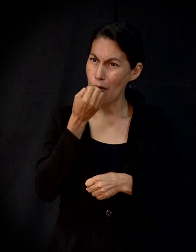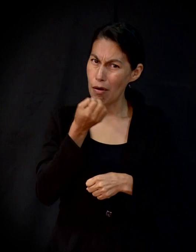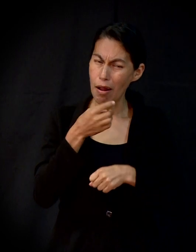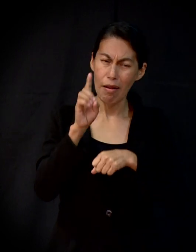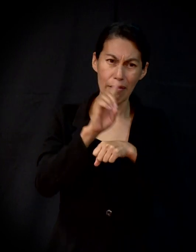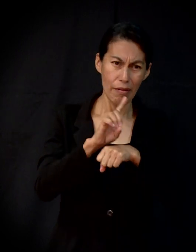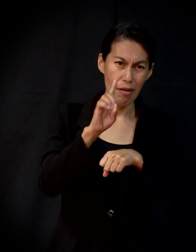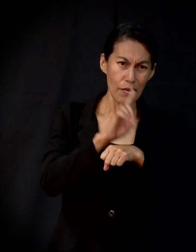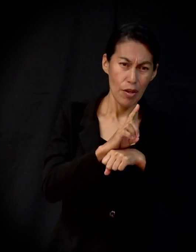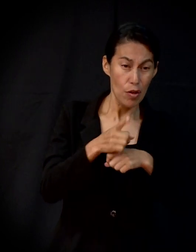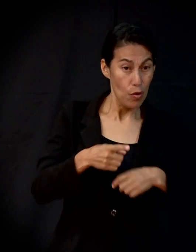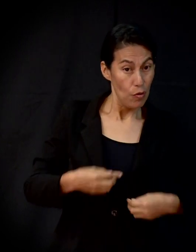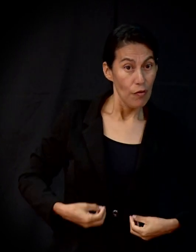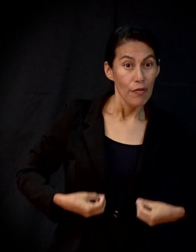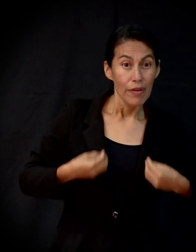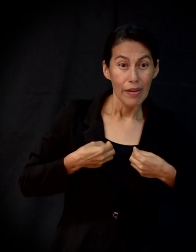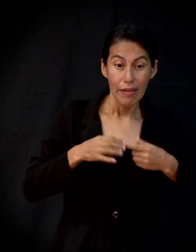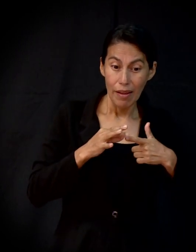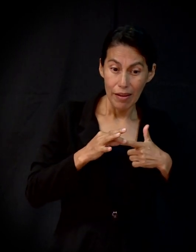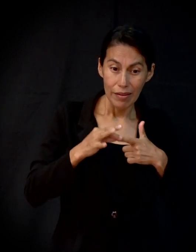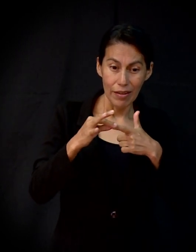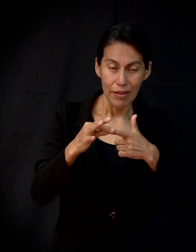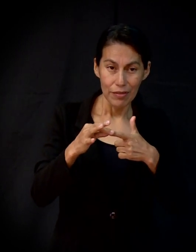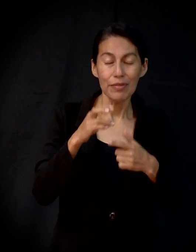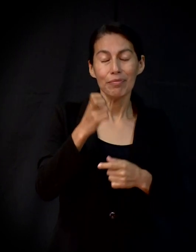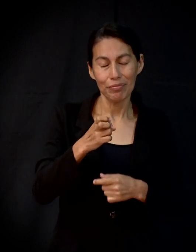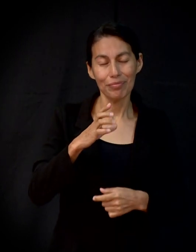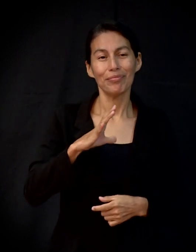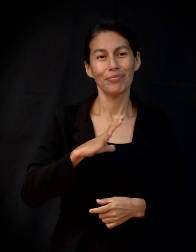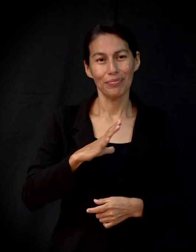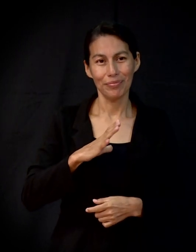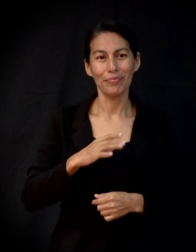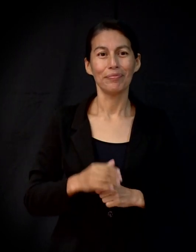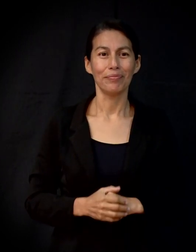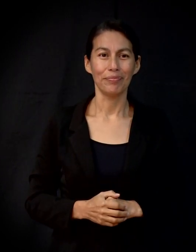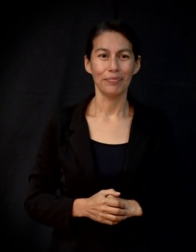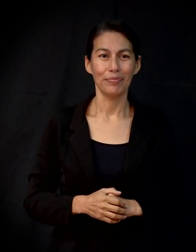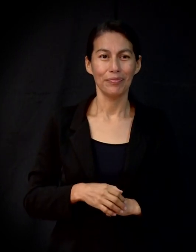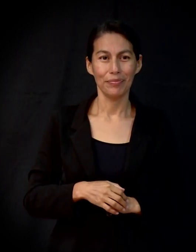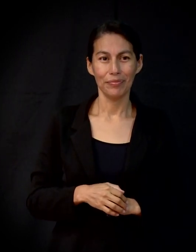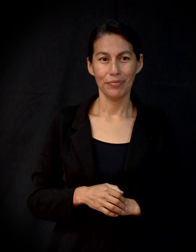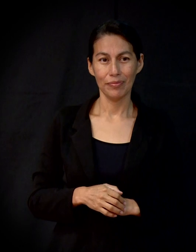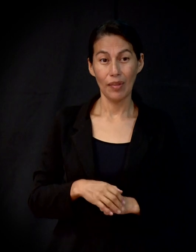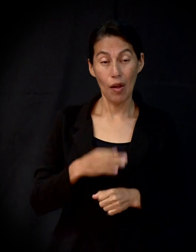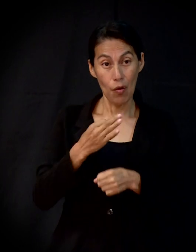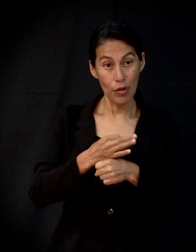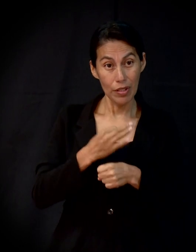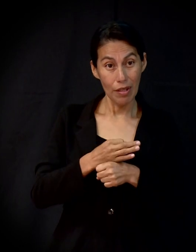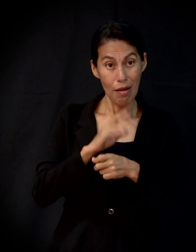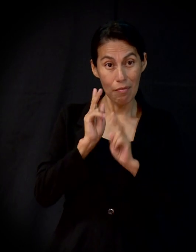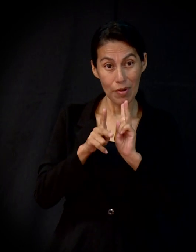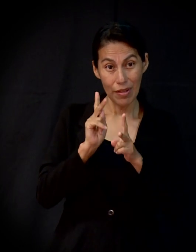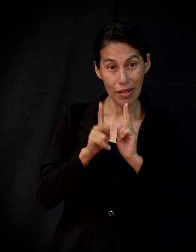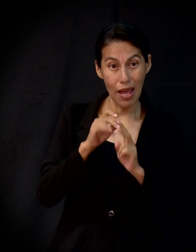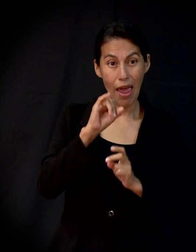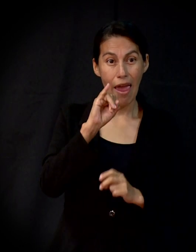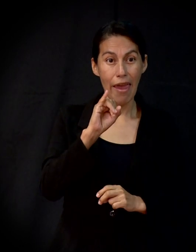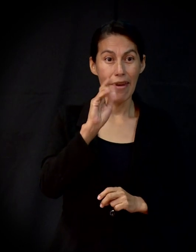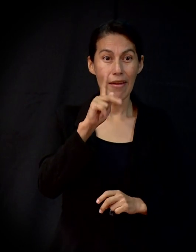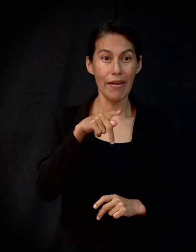lado y guiando tu vida. Hoy vamos a hablar con